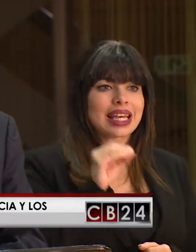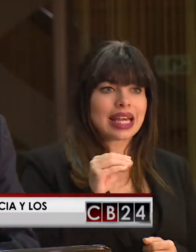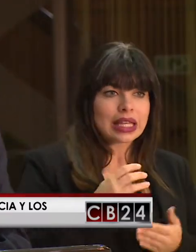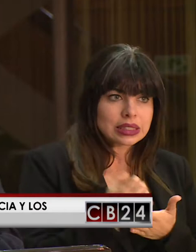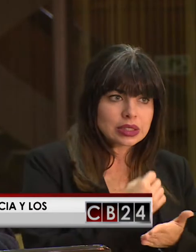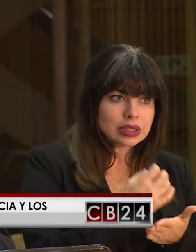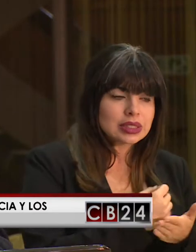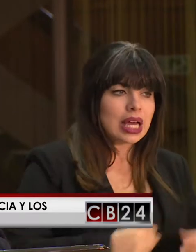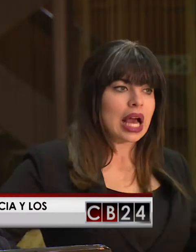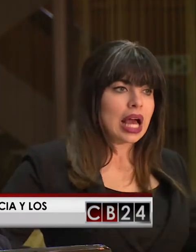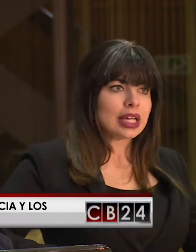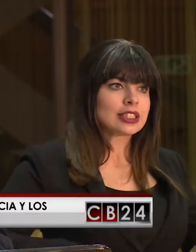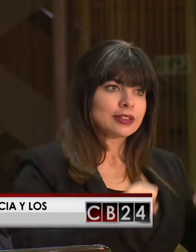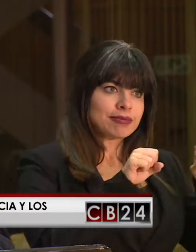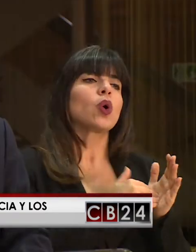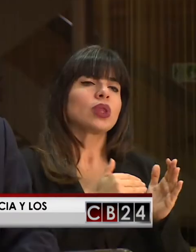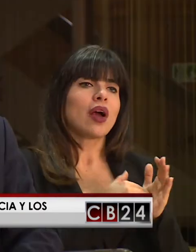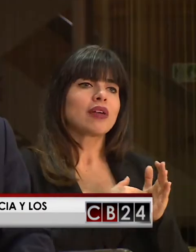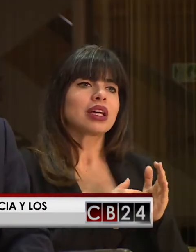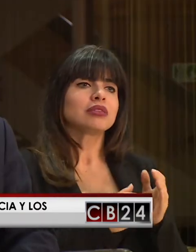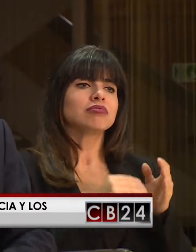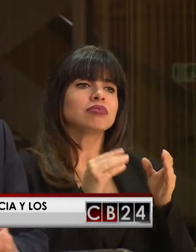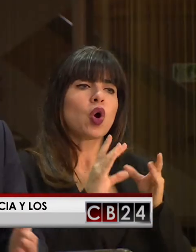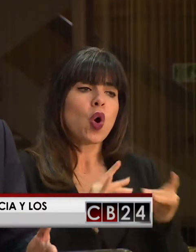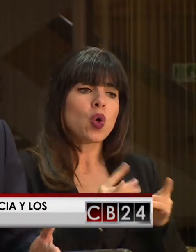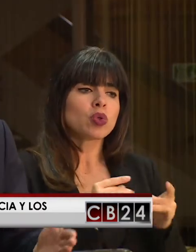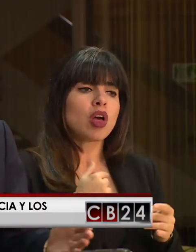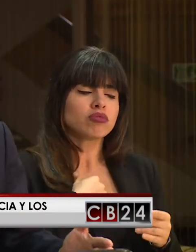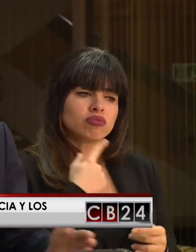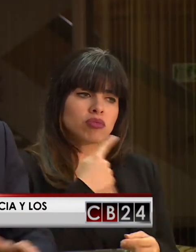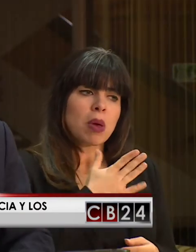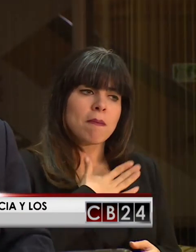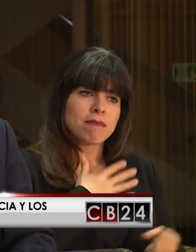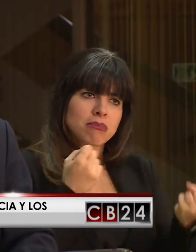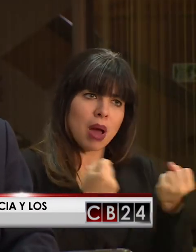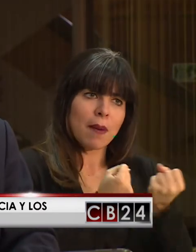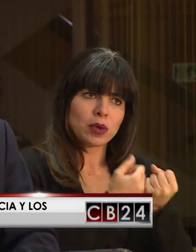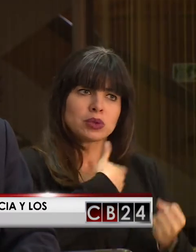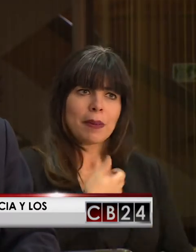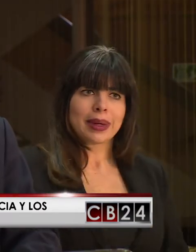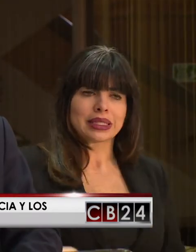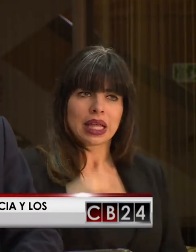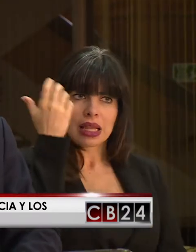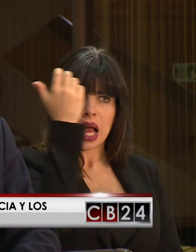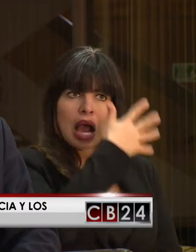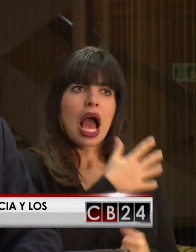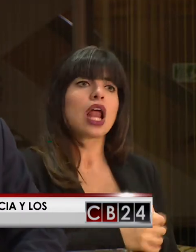dólares. Hace unos días, organizaciones laborales marcharon por la avenida Segunda de la capital